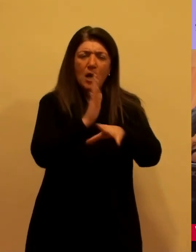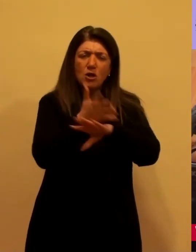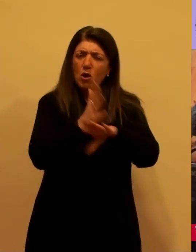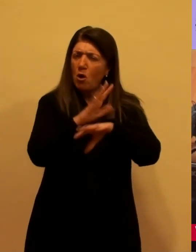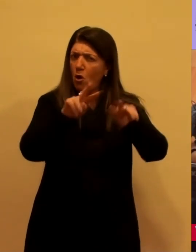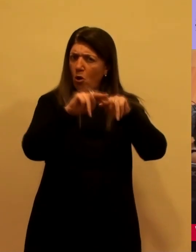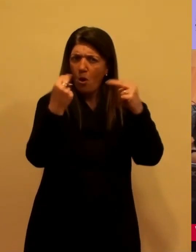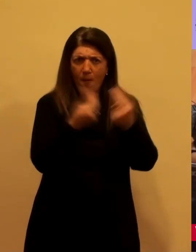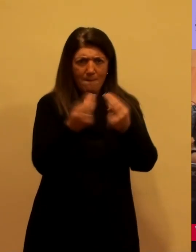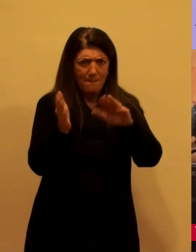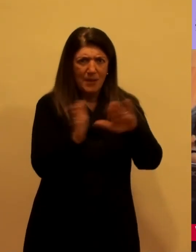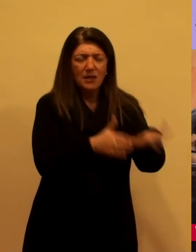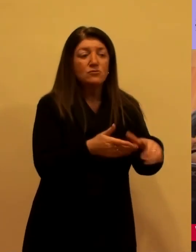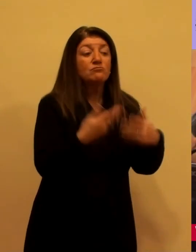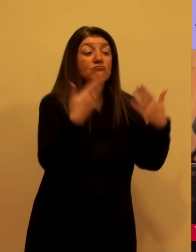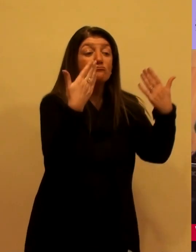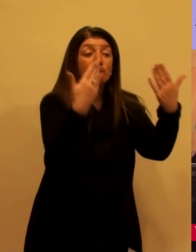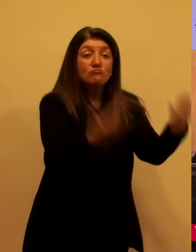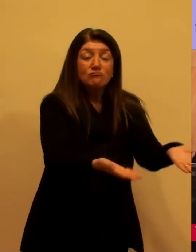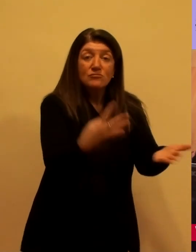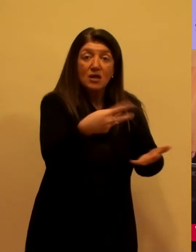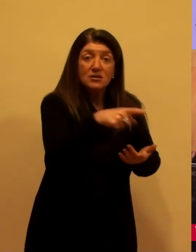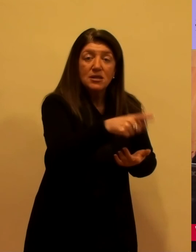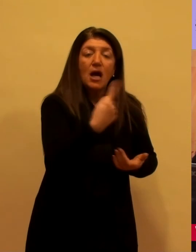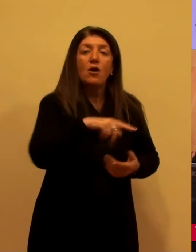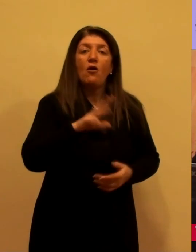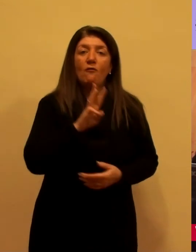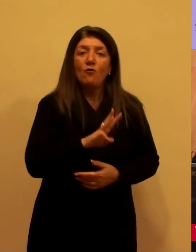Sì. Castello di Rivoli. Per noi è